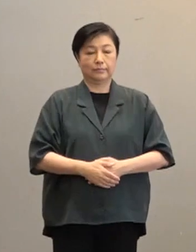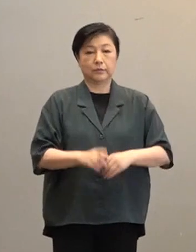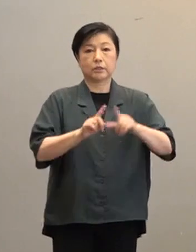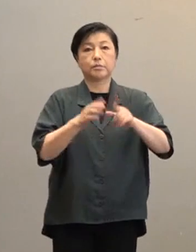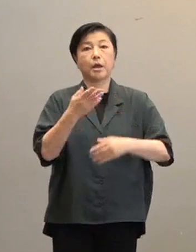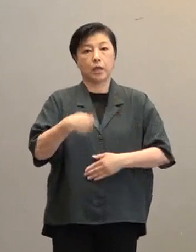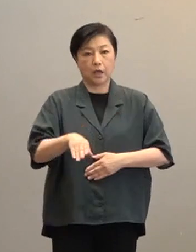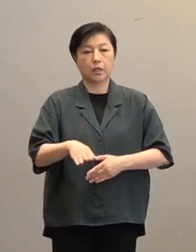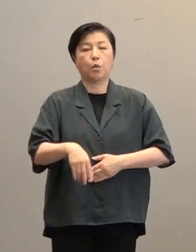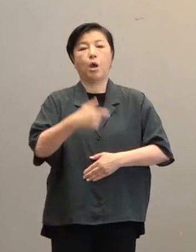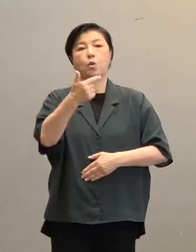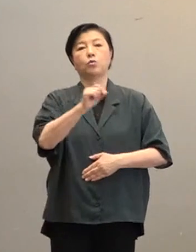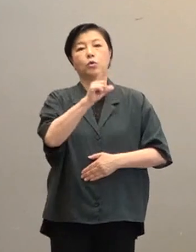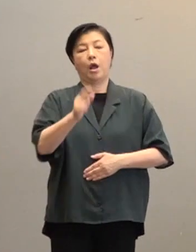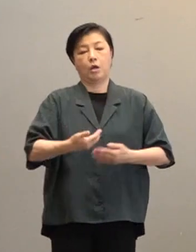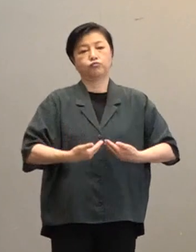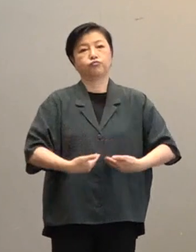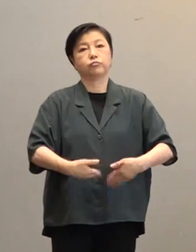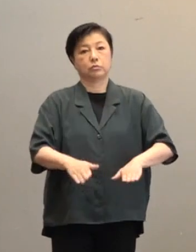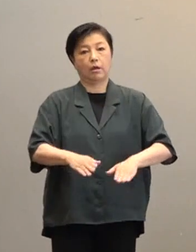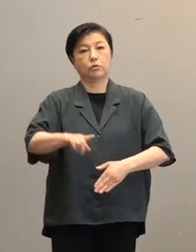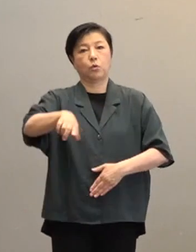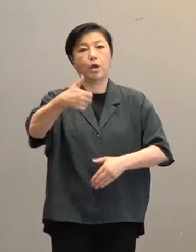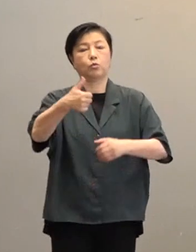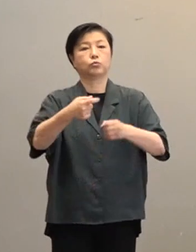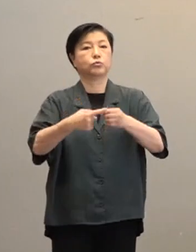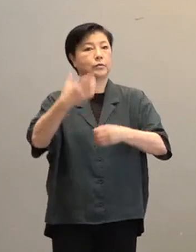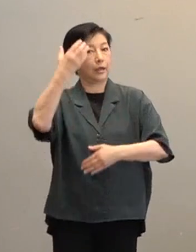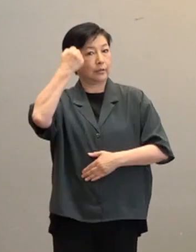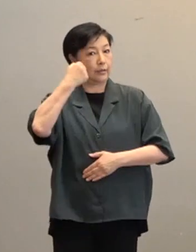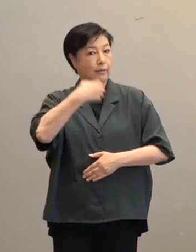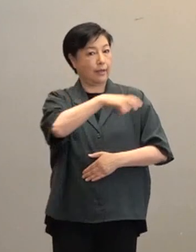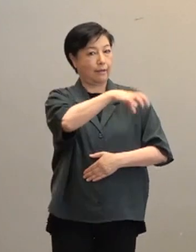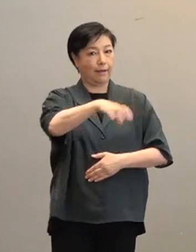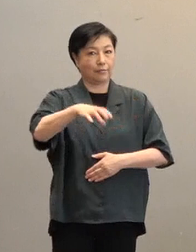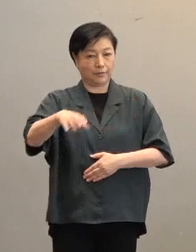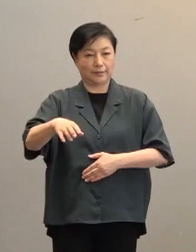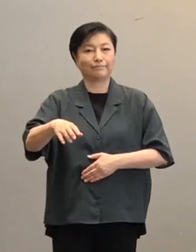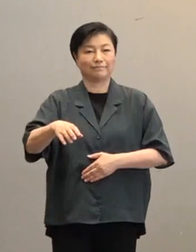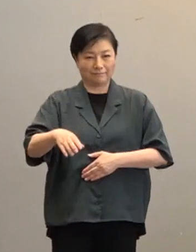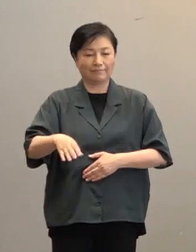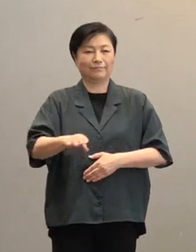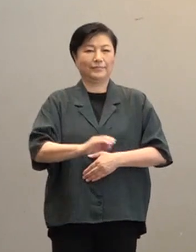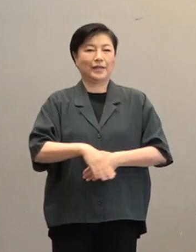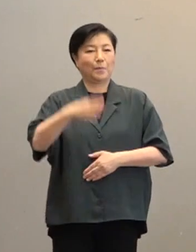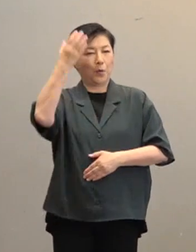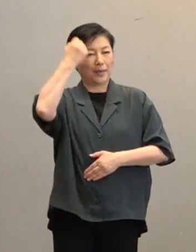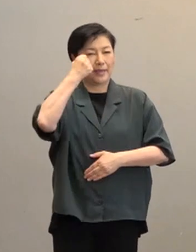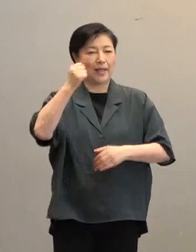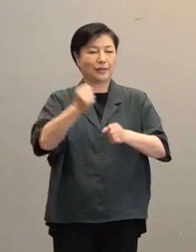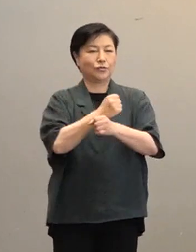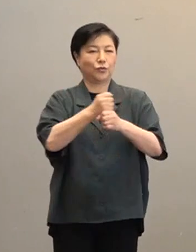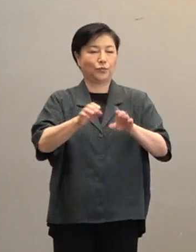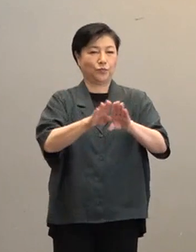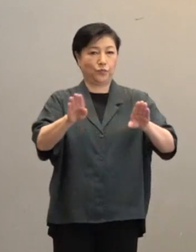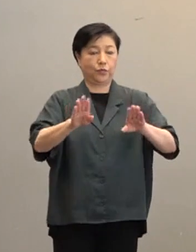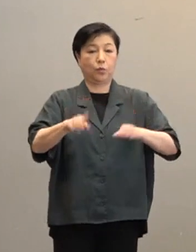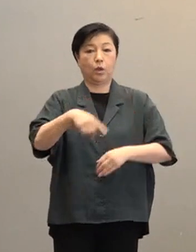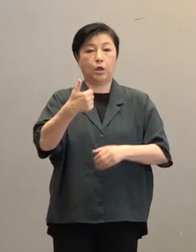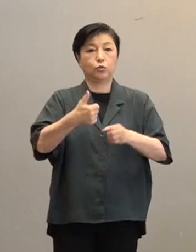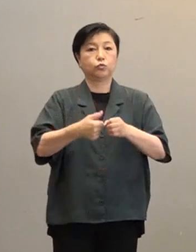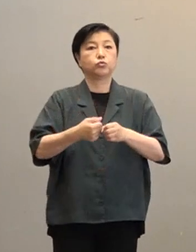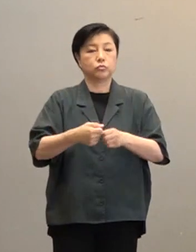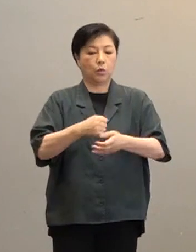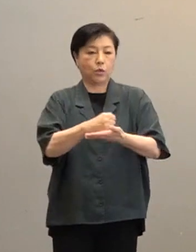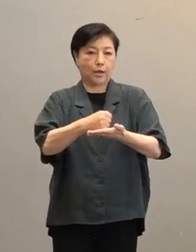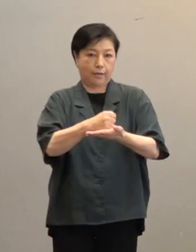では今月迎える誕生150周年を記念して県内各地で記念事業を実施する予定です。この度150周年